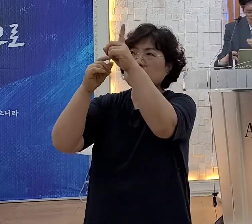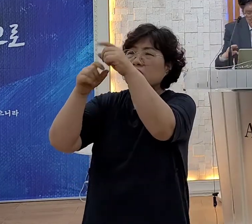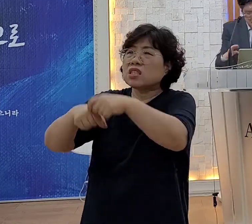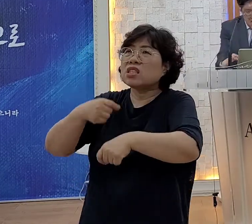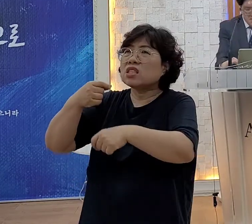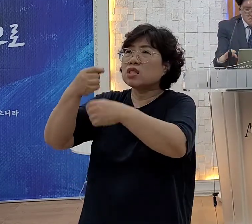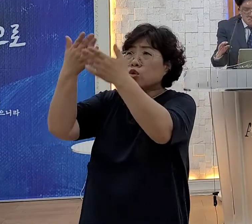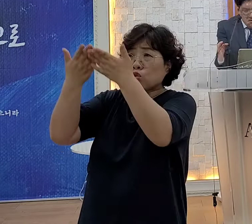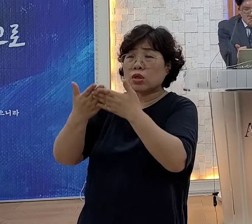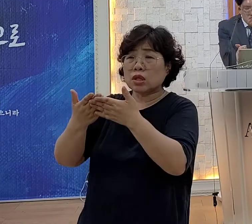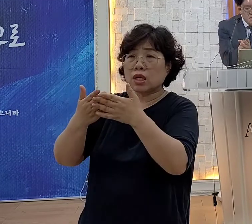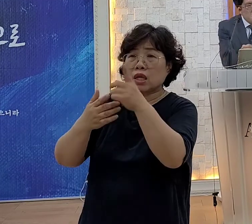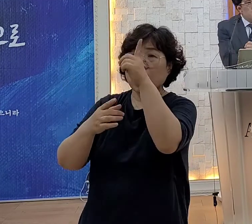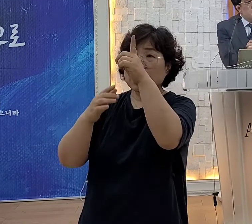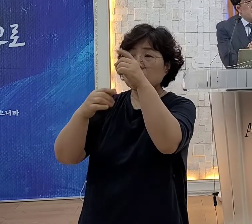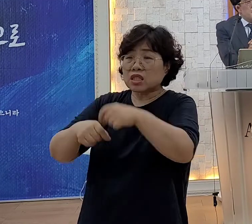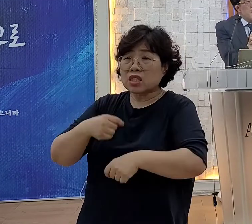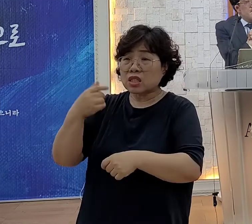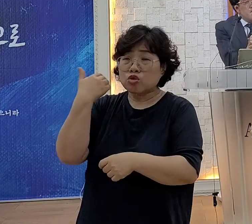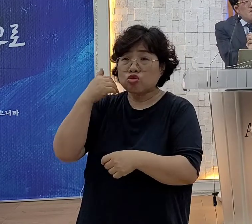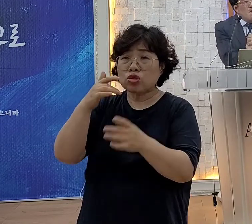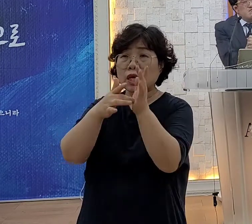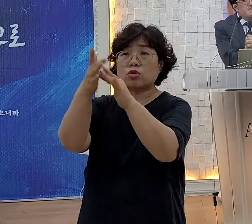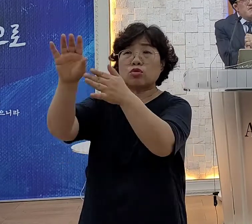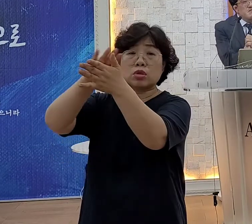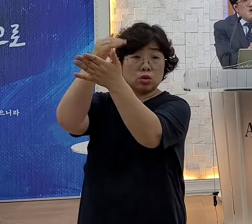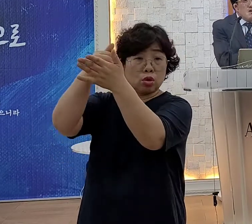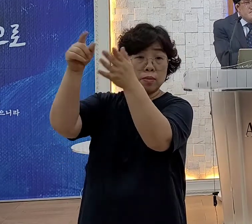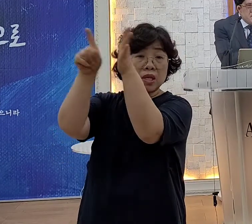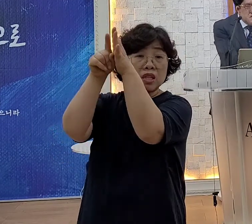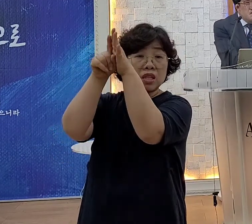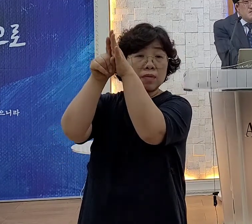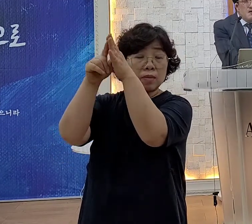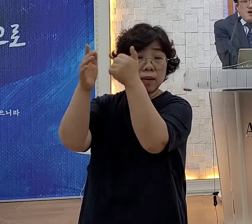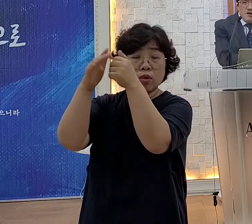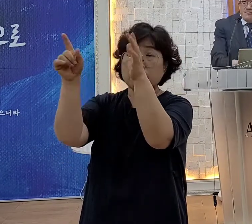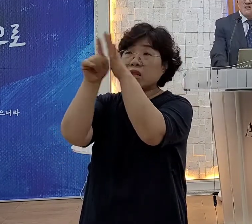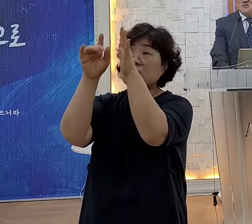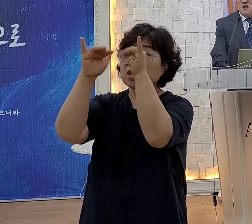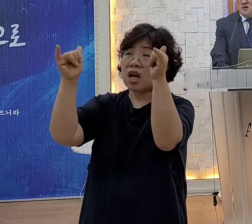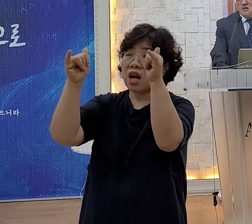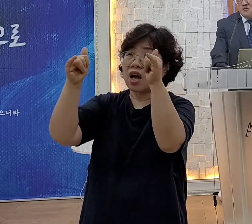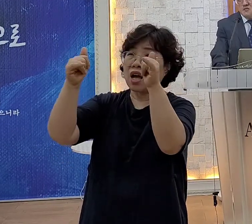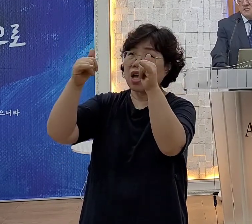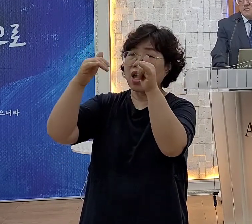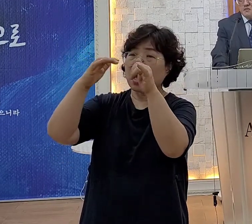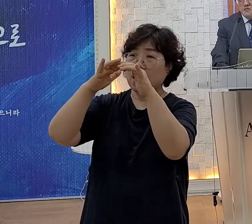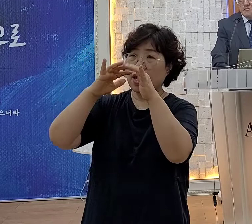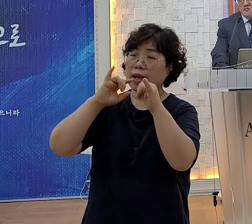뭐라고요? 예수 그리스도를 믿음으로 말미암아 모든 믿는 자에게 미치는 하나님의 의다.